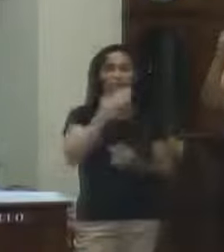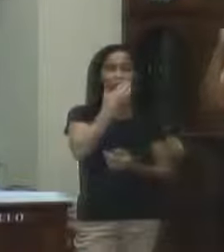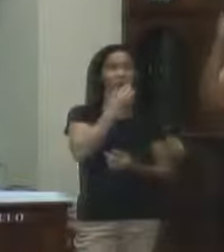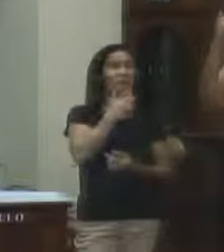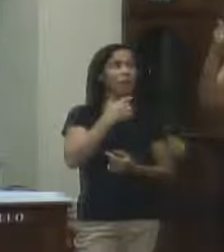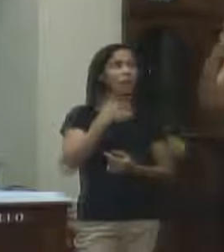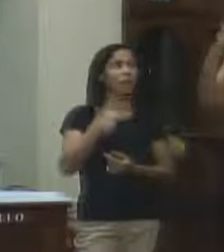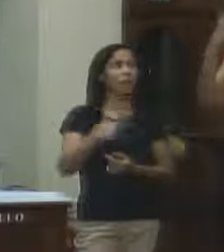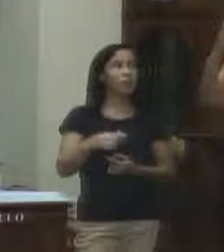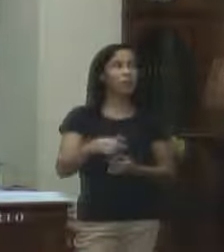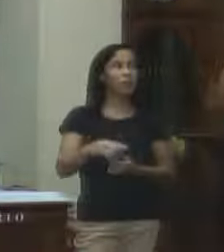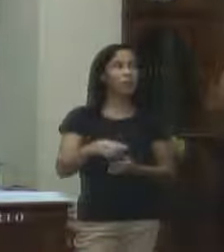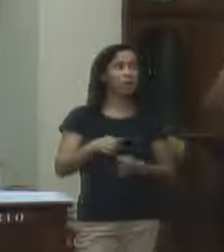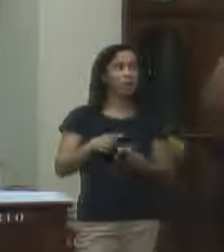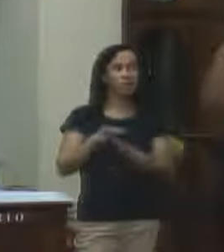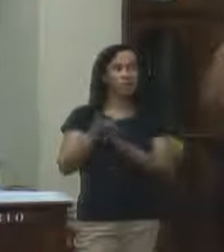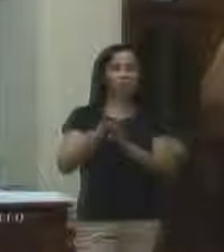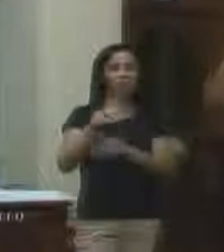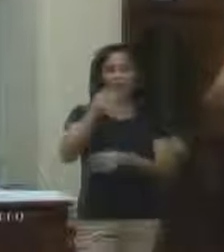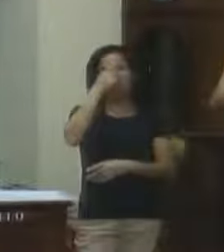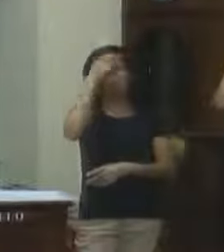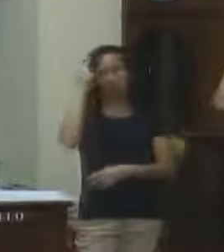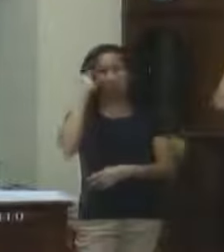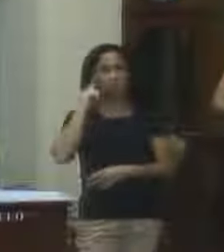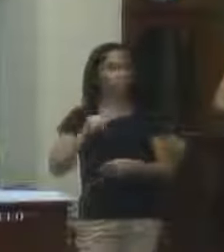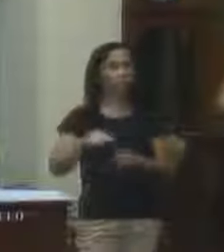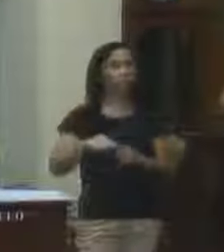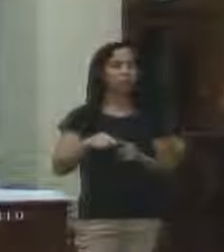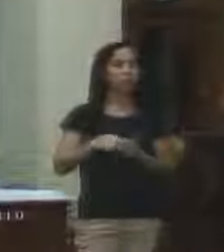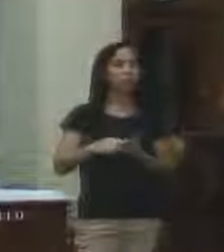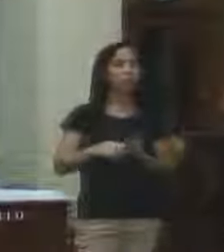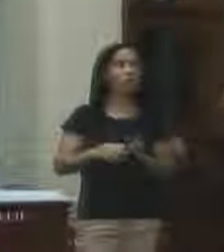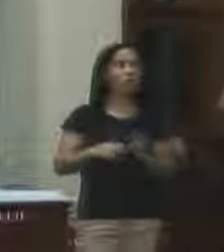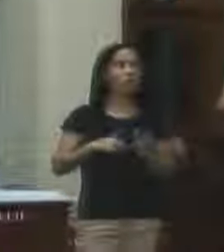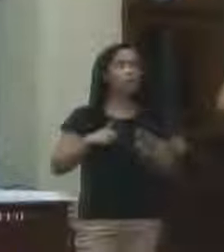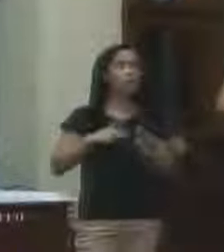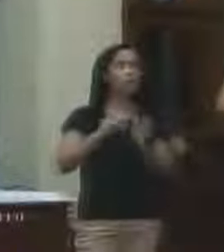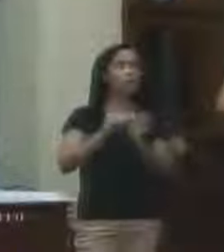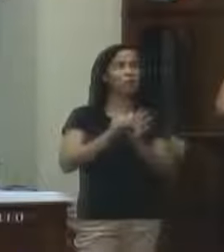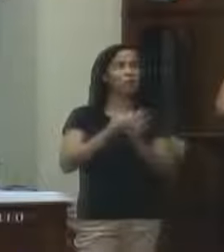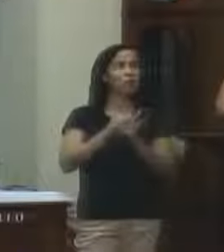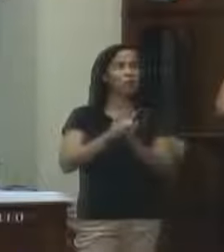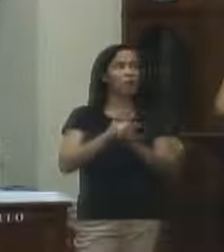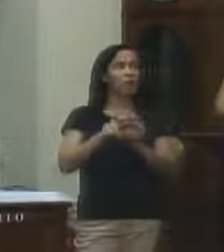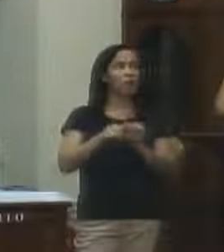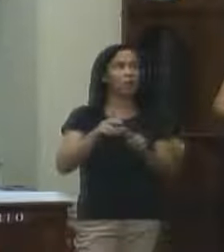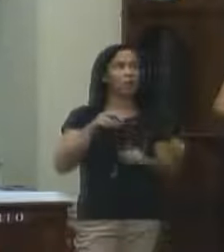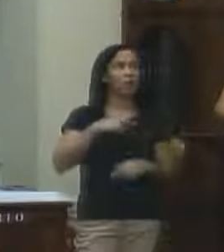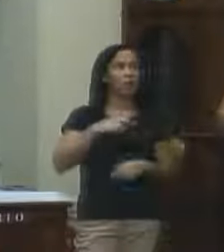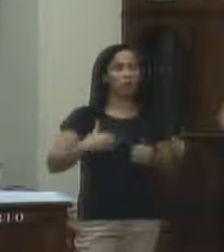que não tinham sido orientados, que as pessoas não sabiam da existência do decreto, todo o comércio de Conservatória sabia da